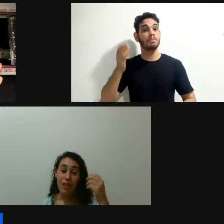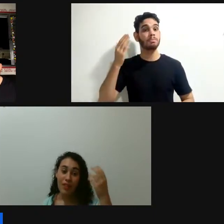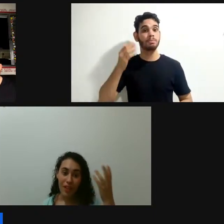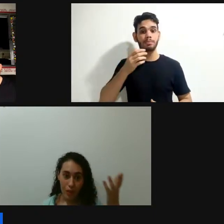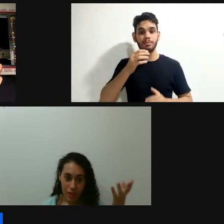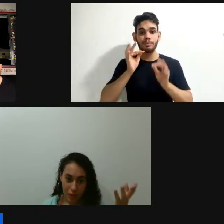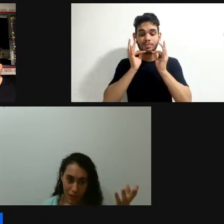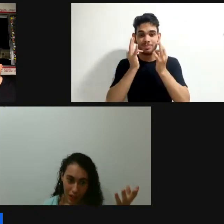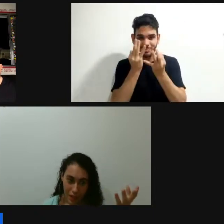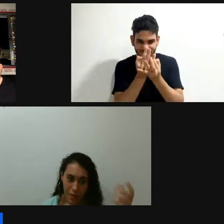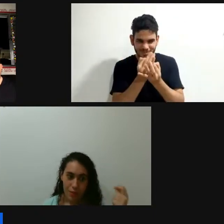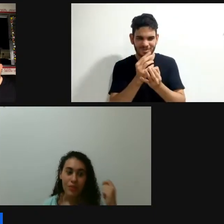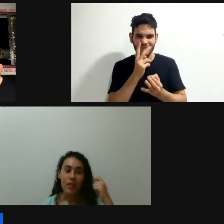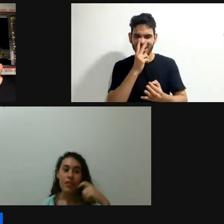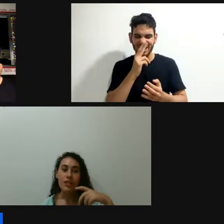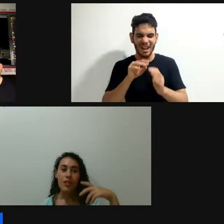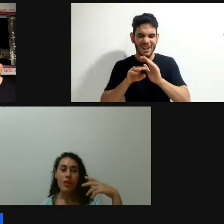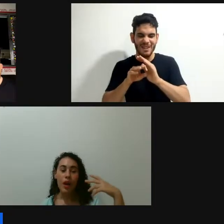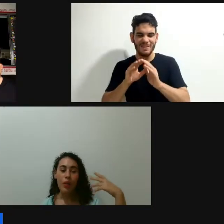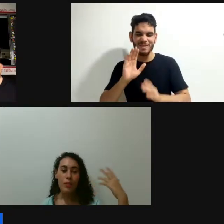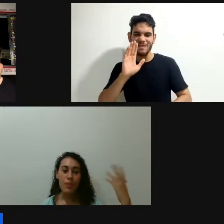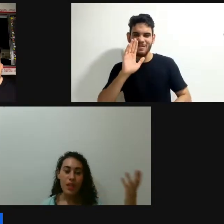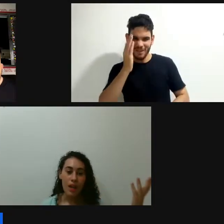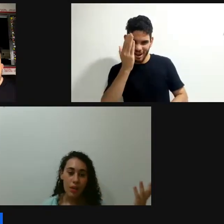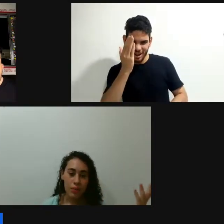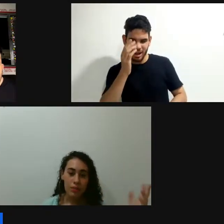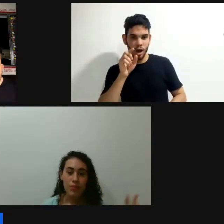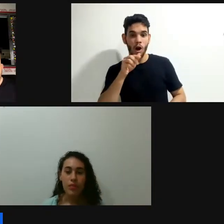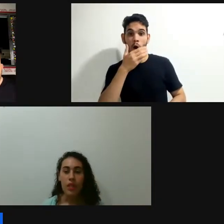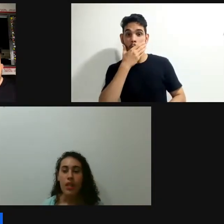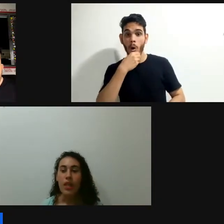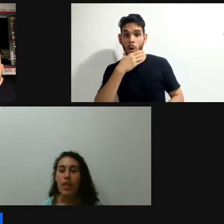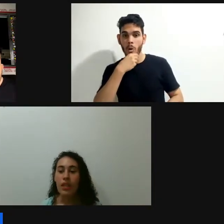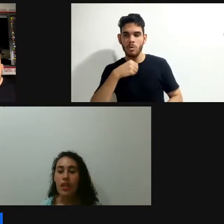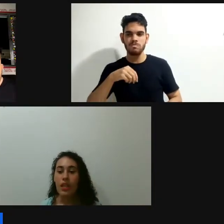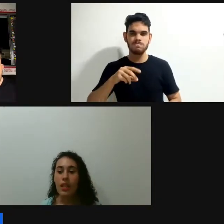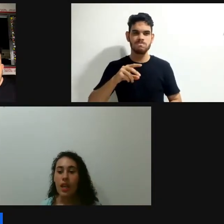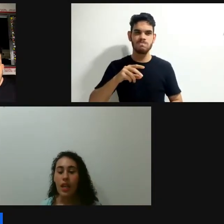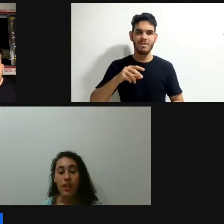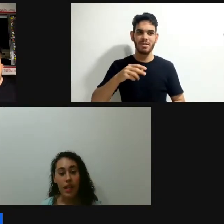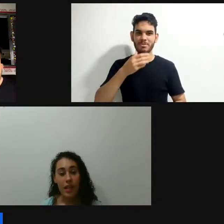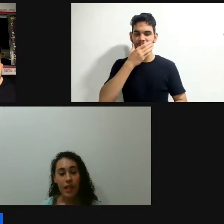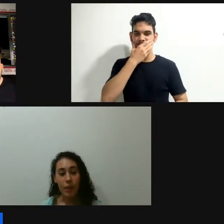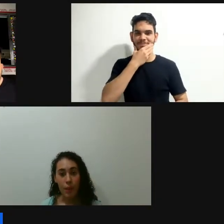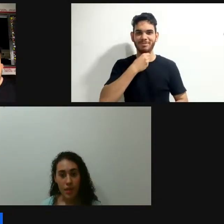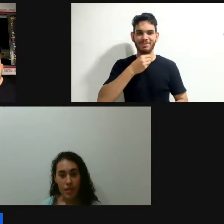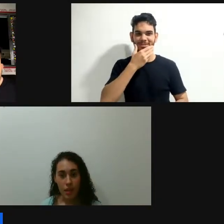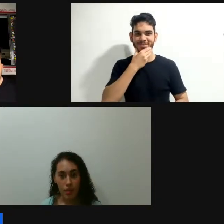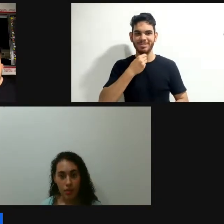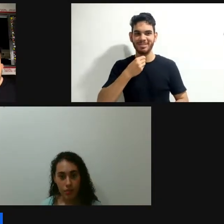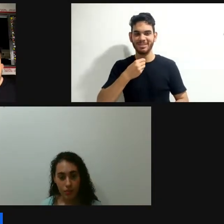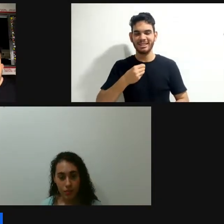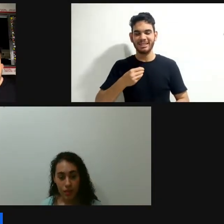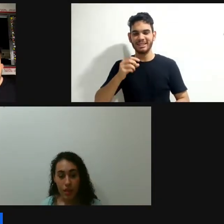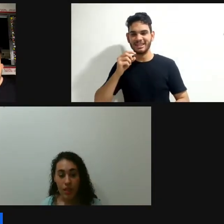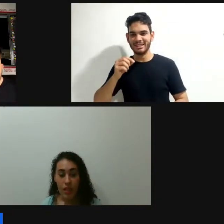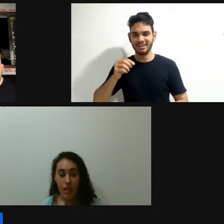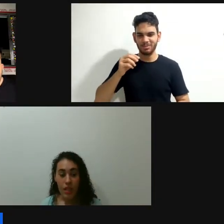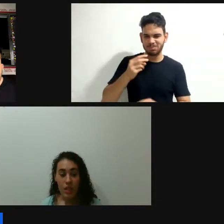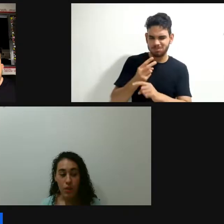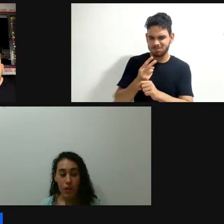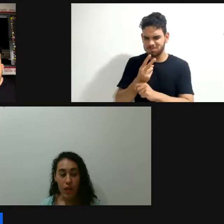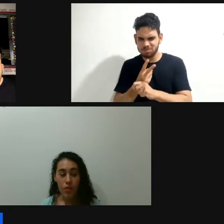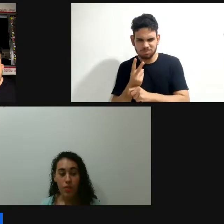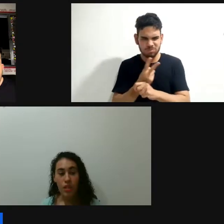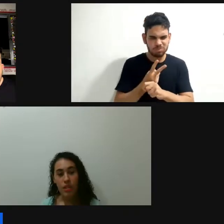uma família falsa, no caso. É um espião que ele tem uma missão.